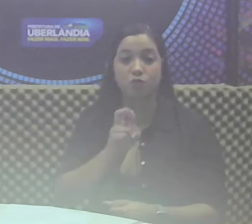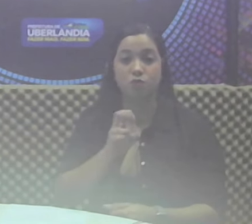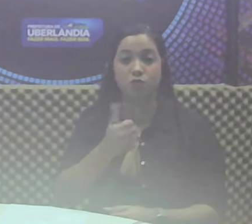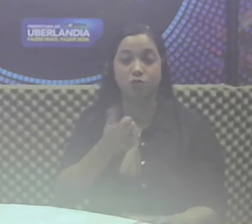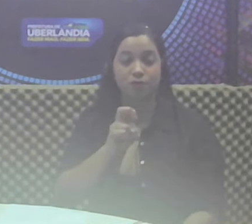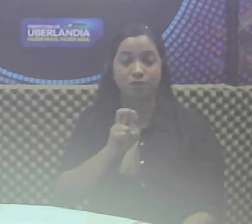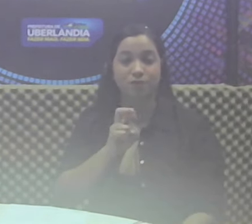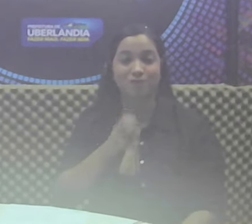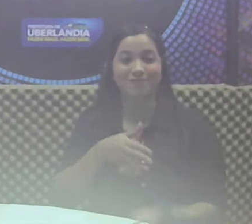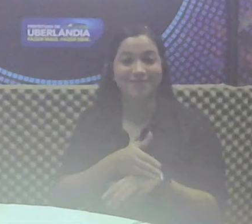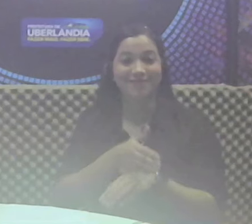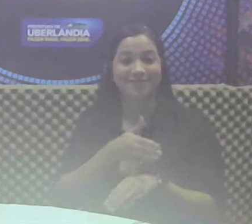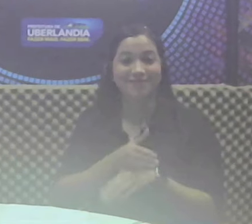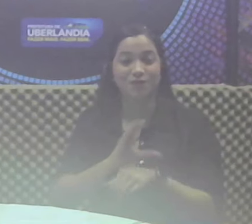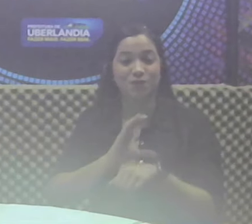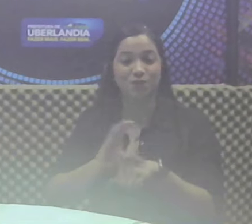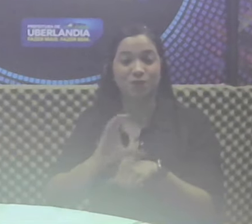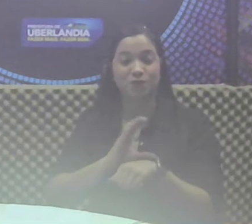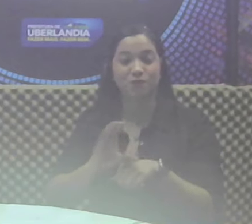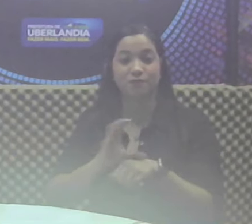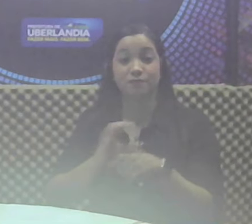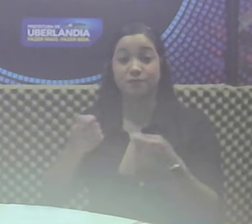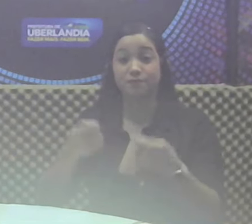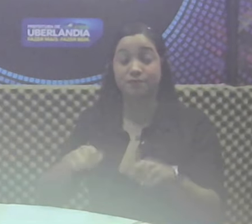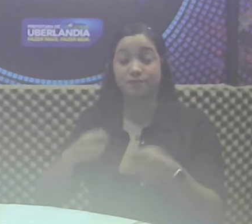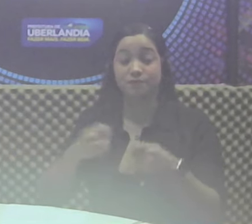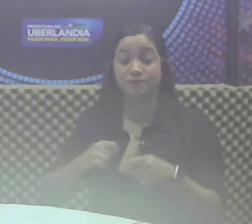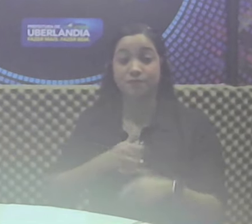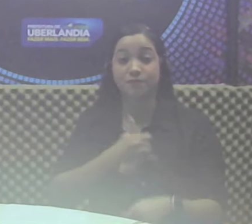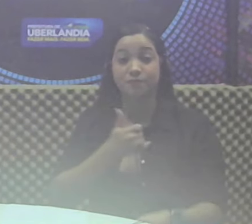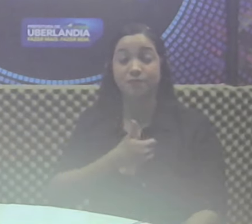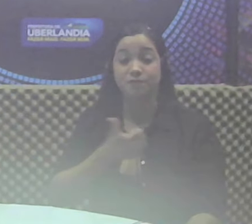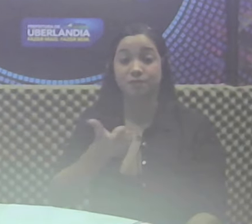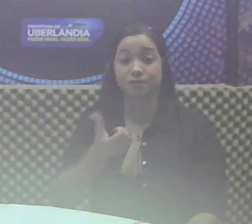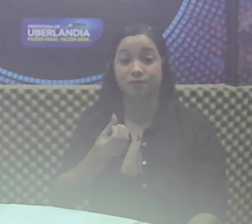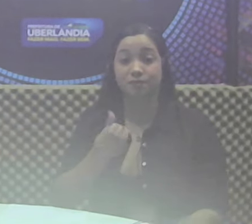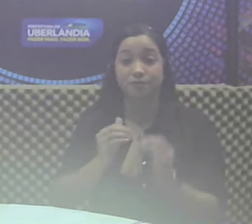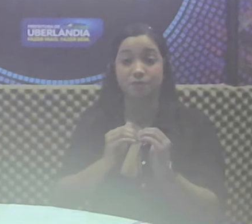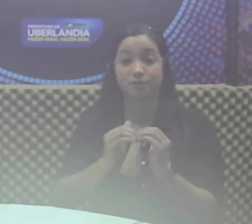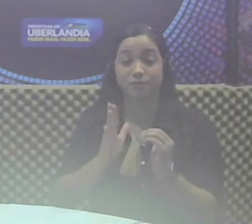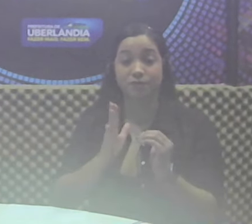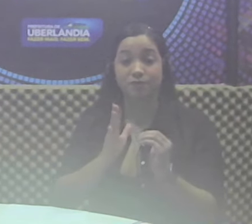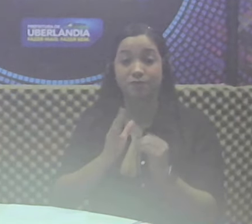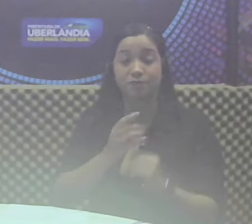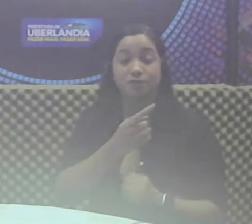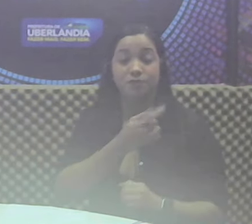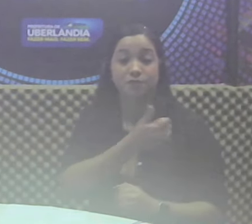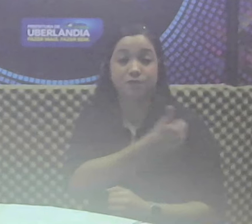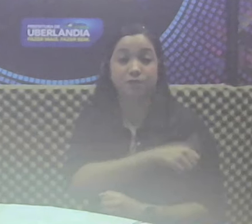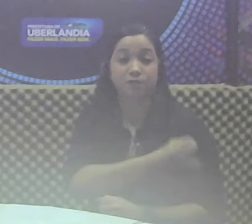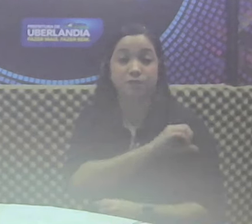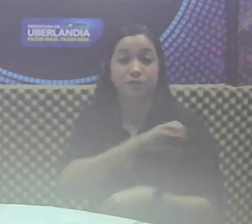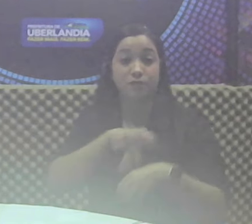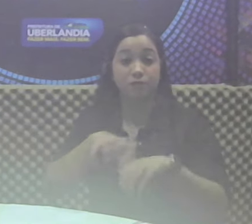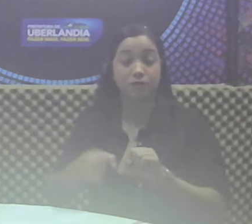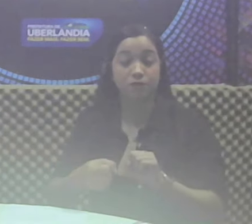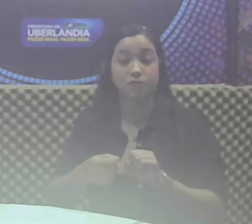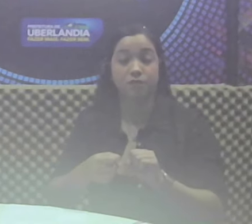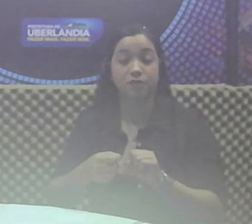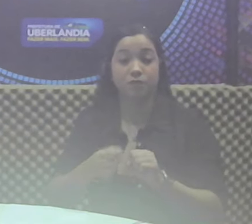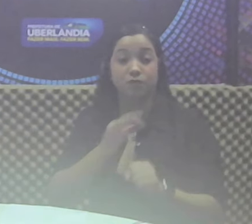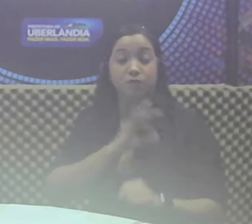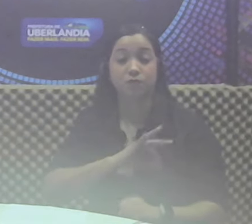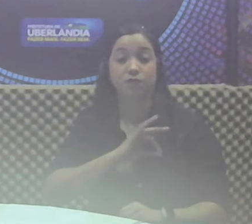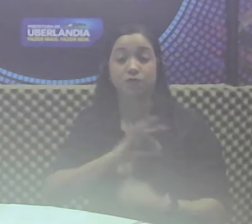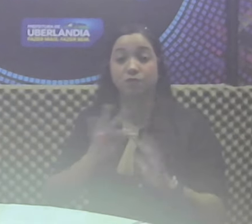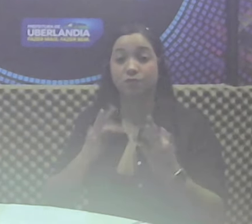Para participar da capacitação, é preciso ter mais de 16 anos de idade, ensino fundamental completo e renda